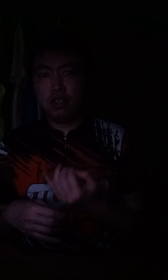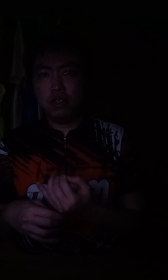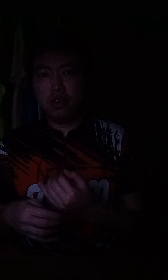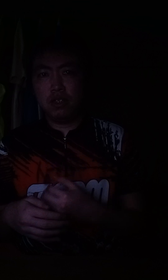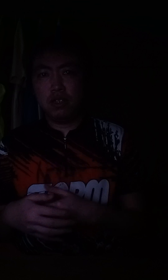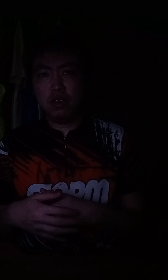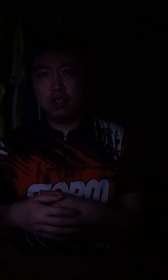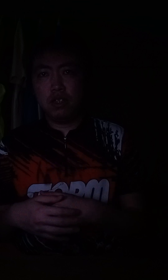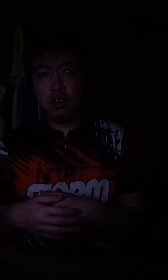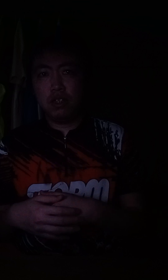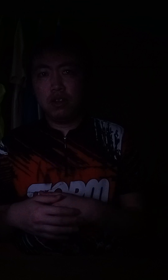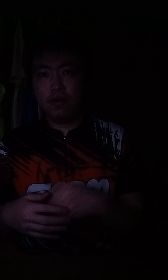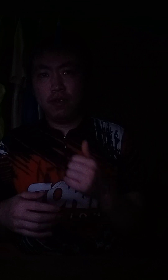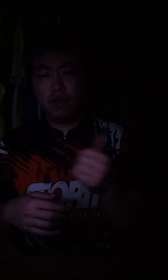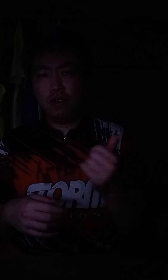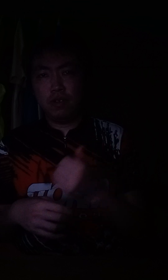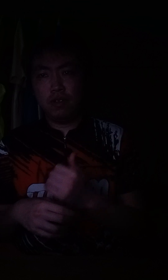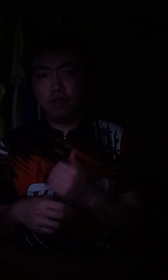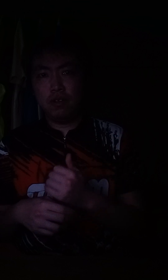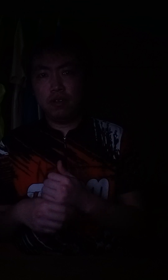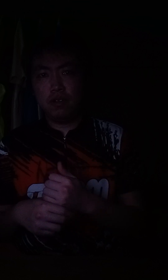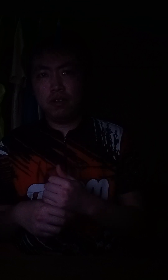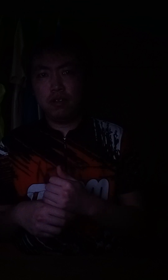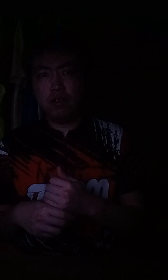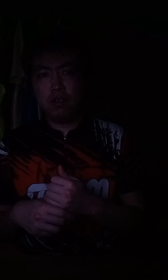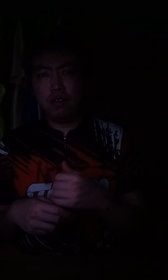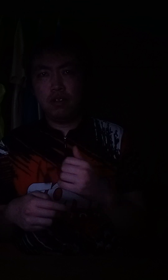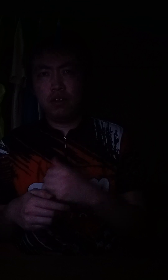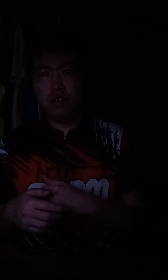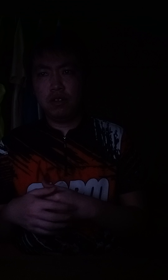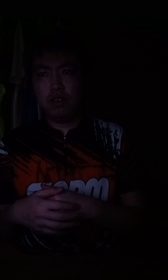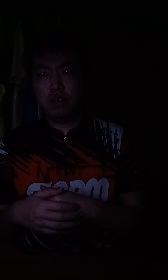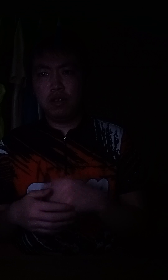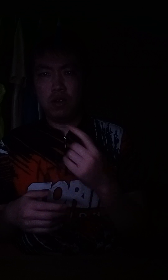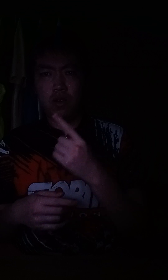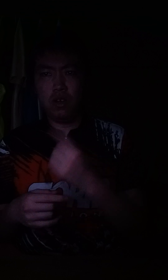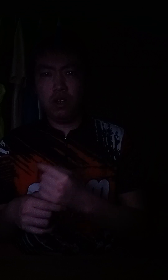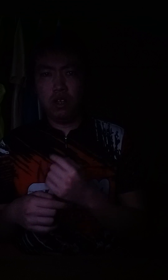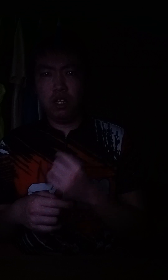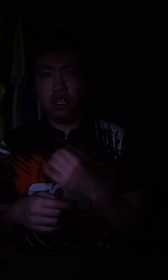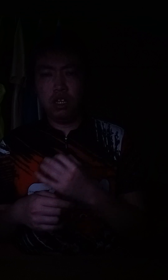아빠 가지 마요? 네. 왜요? 매일매일 보고 싶어.